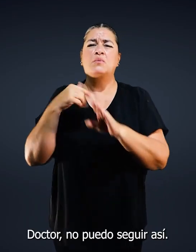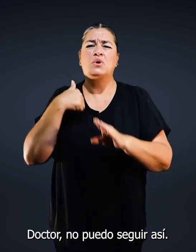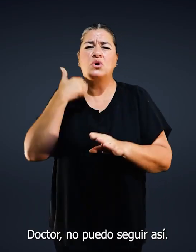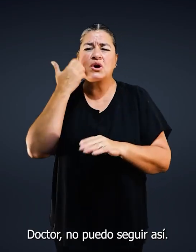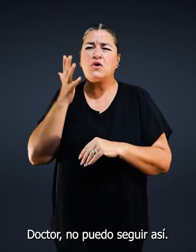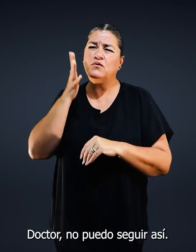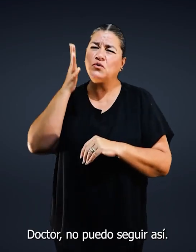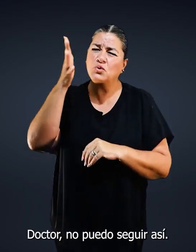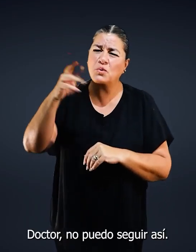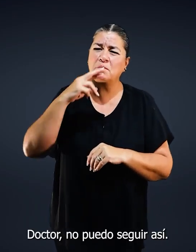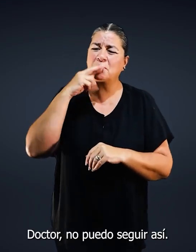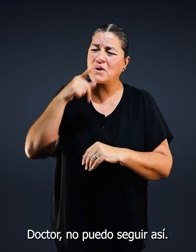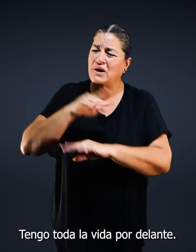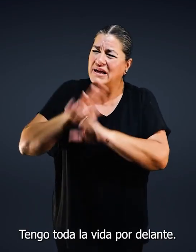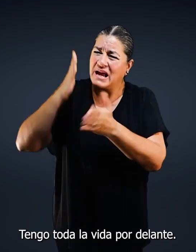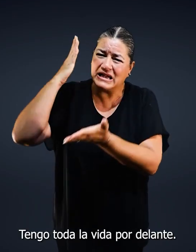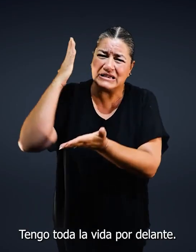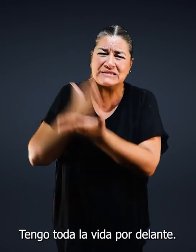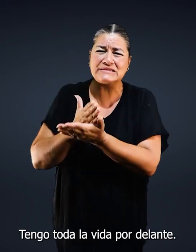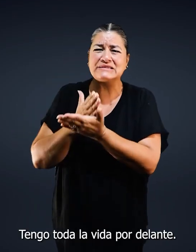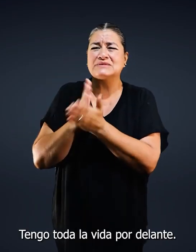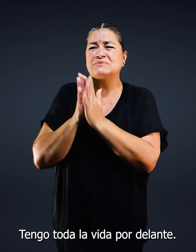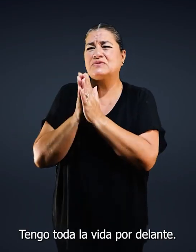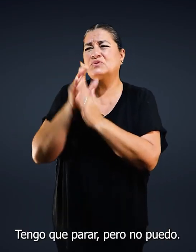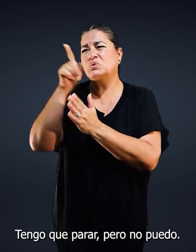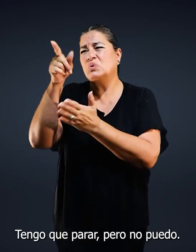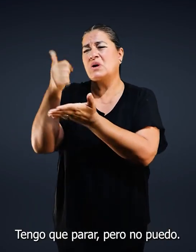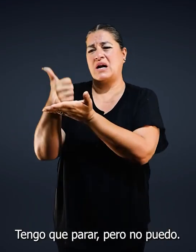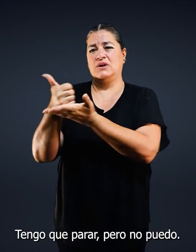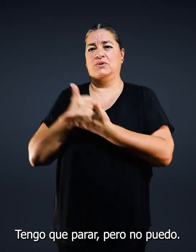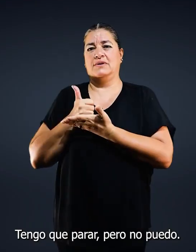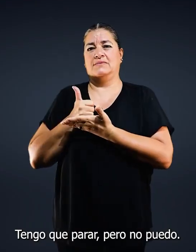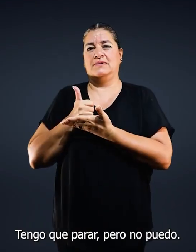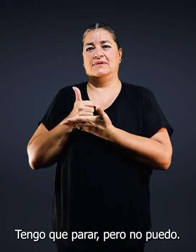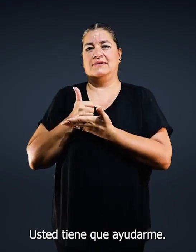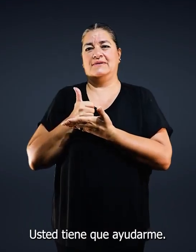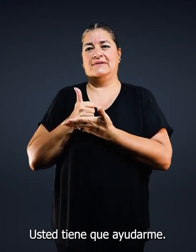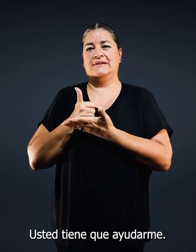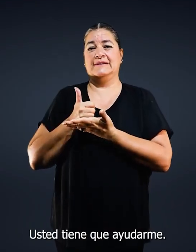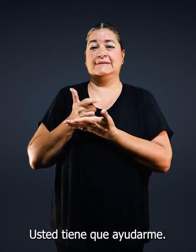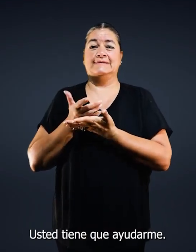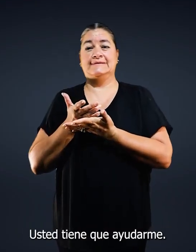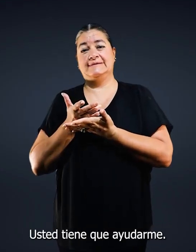«Doctor, no puedo seguir así. Tengo toda la vida por delante. Tengo que parar, pero no puedo. Usted tiene que ayudarme».